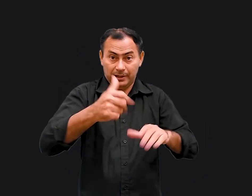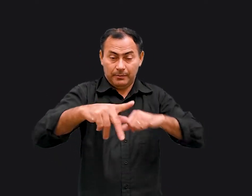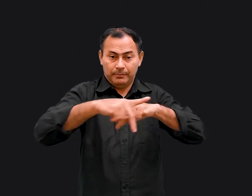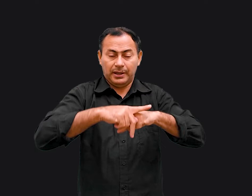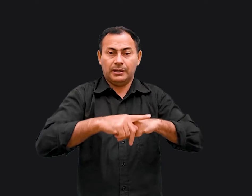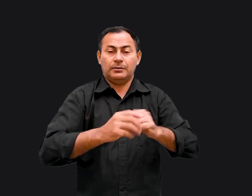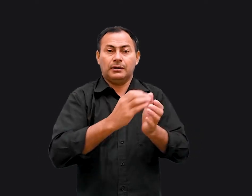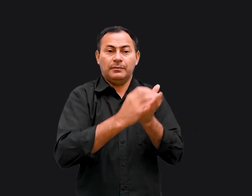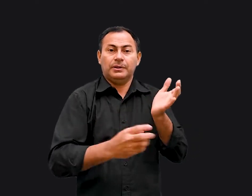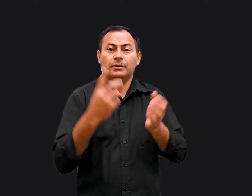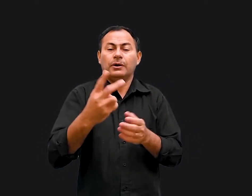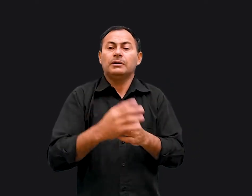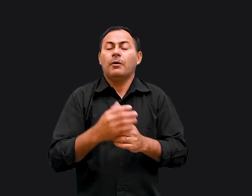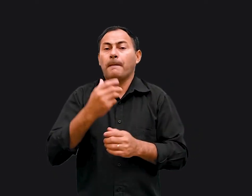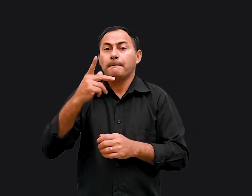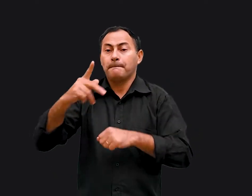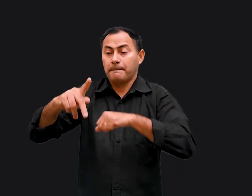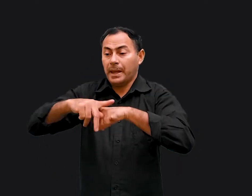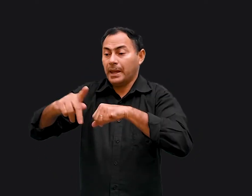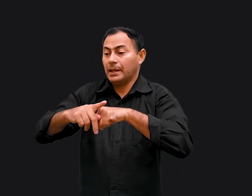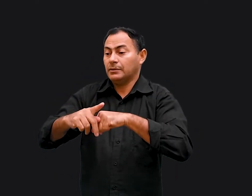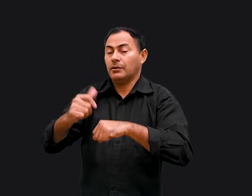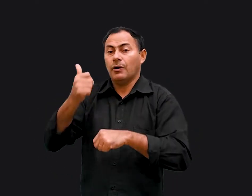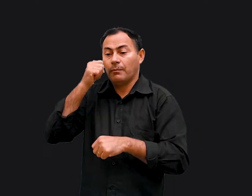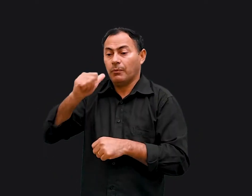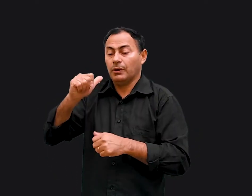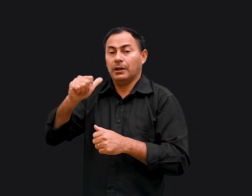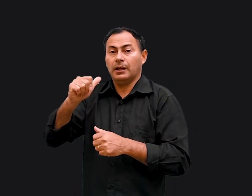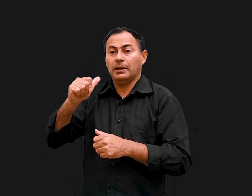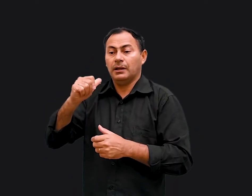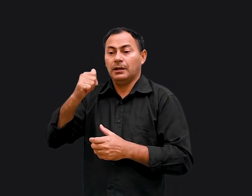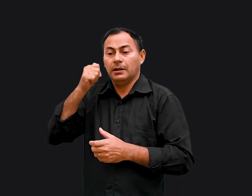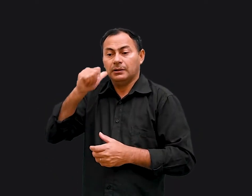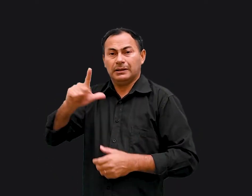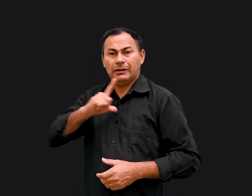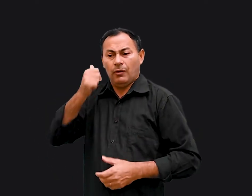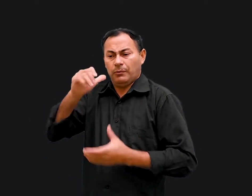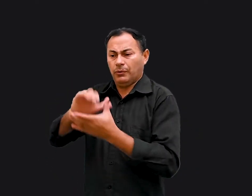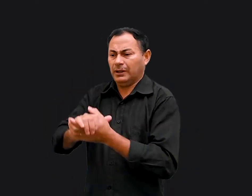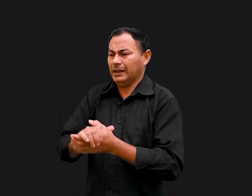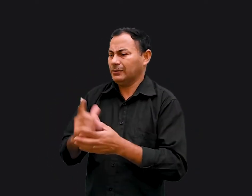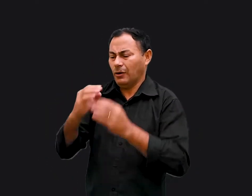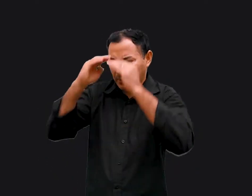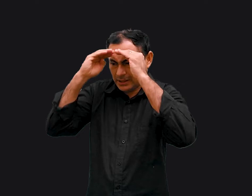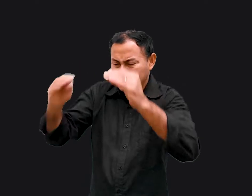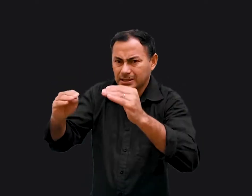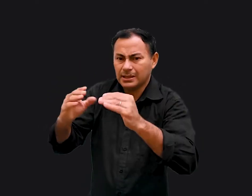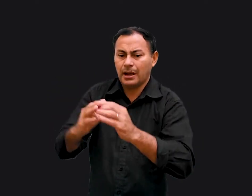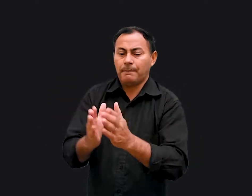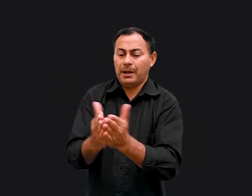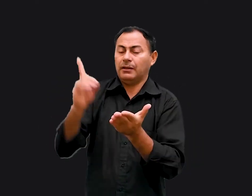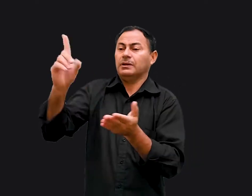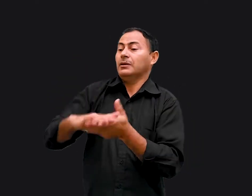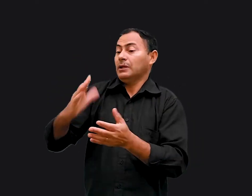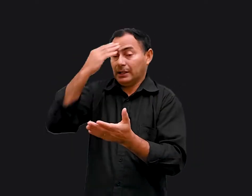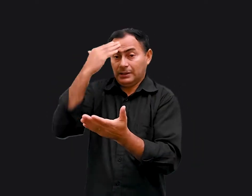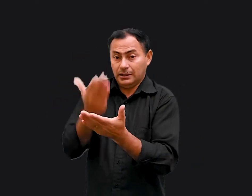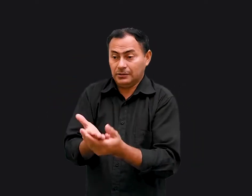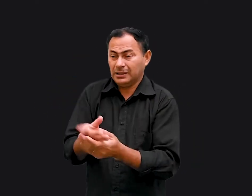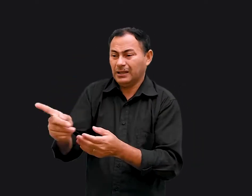mulher que tem um marido que não segue a palavra. Aquilo poderia significar que o marido dela não era crente, ou talvez ele fosse um crente,